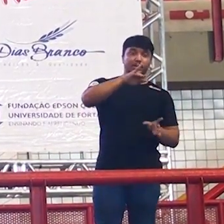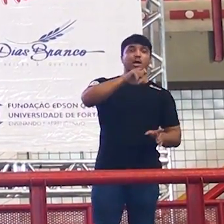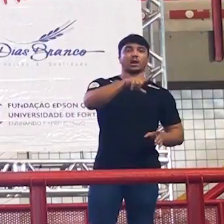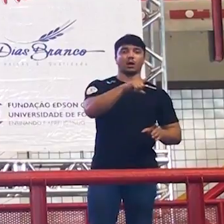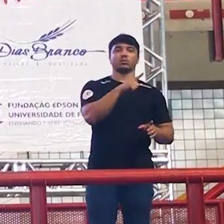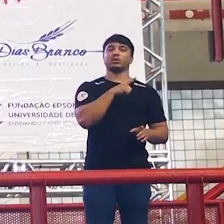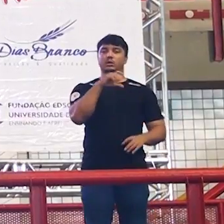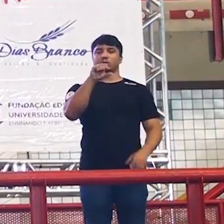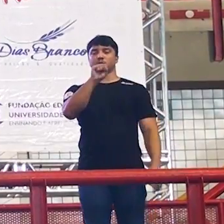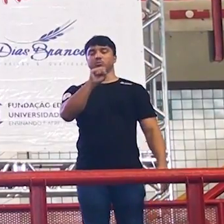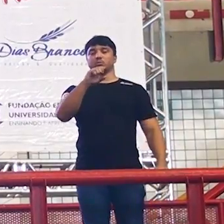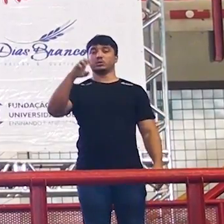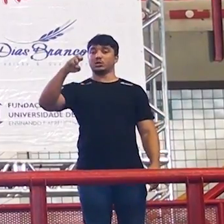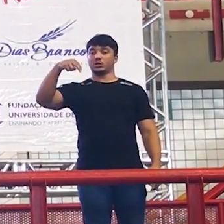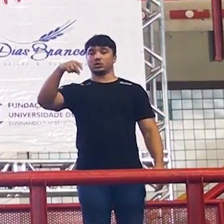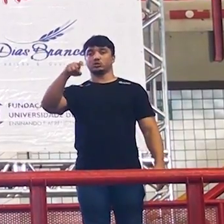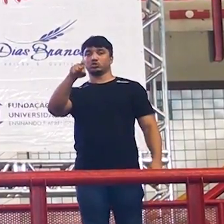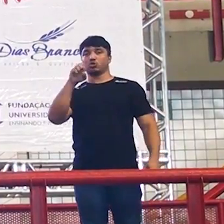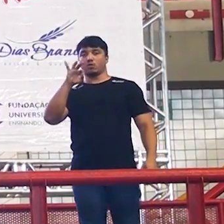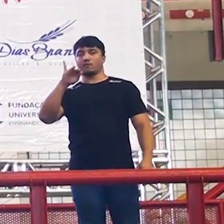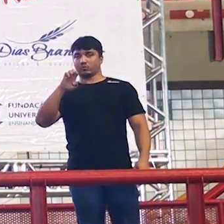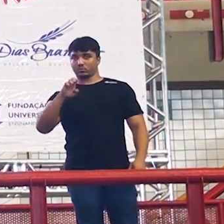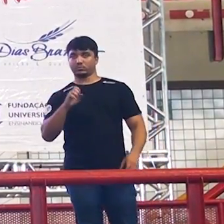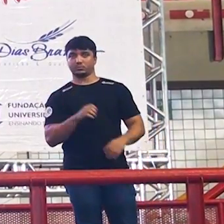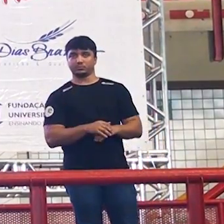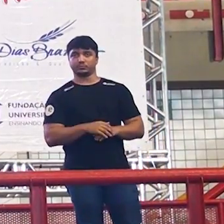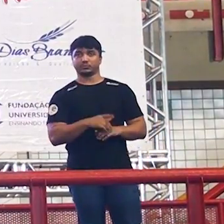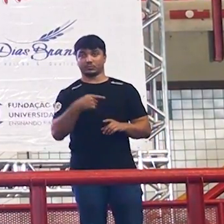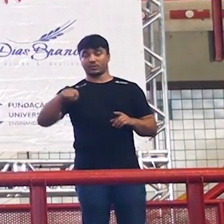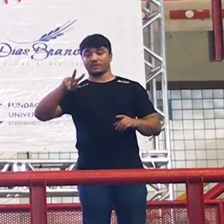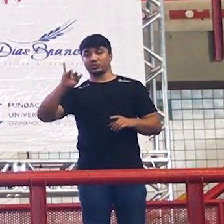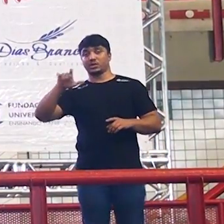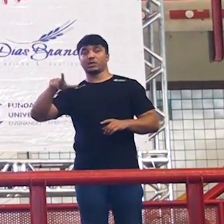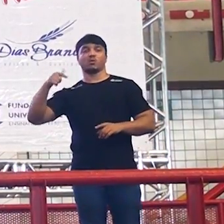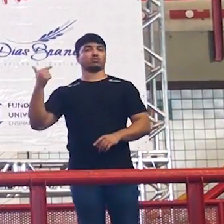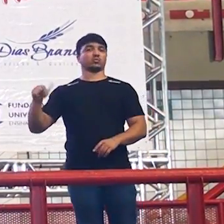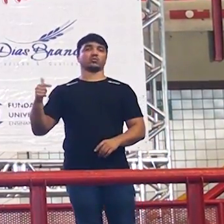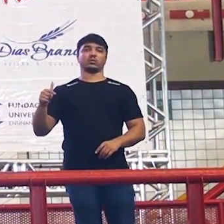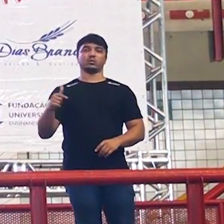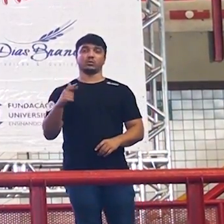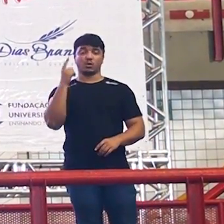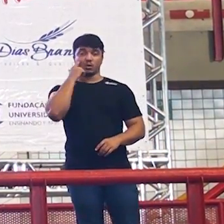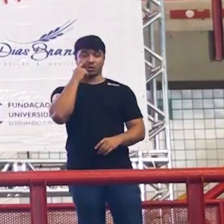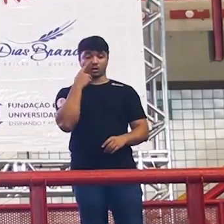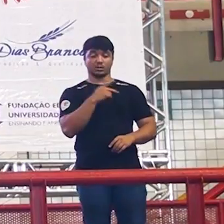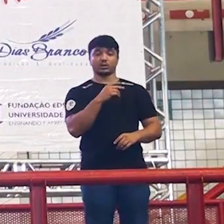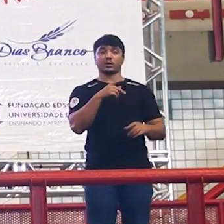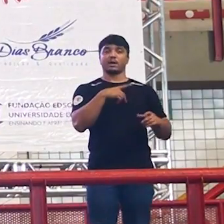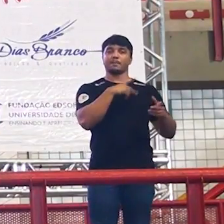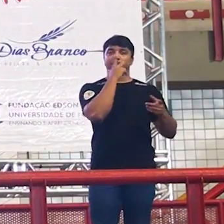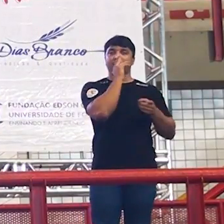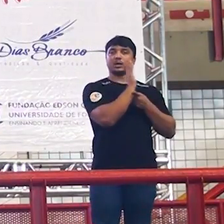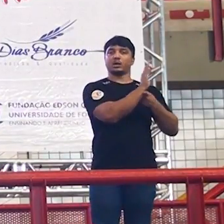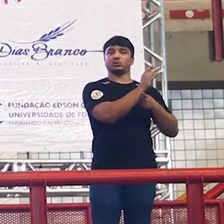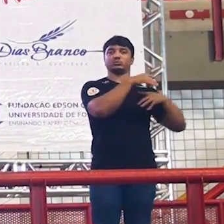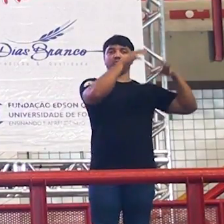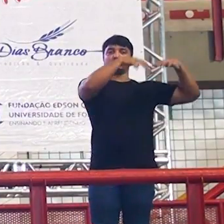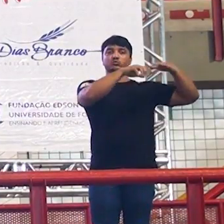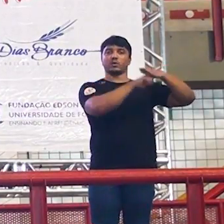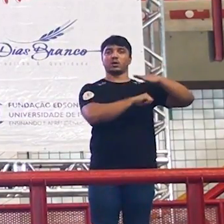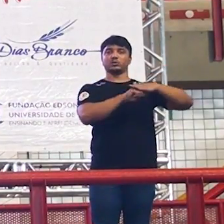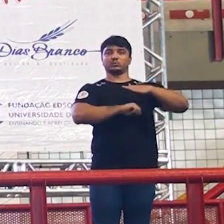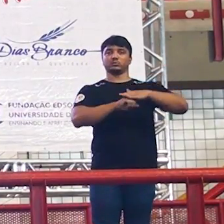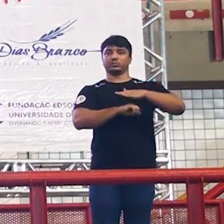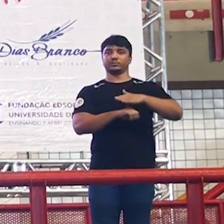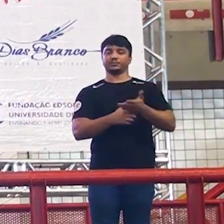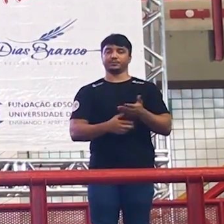tem enxofre, no carvão vegetal não tem. Carvão mineral contribui para a formação de chuva ácida, carvão vegetal não.